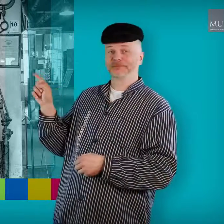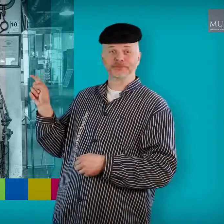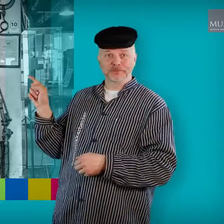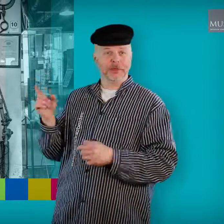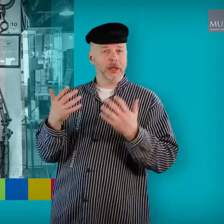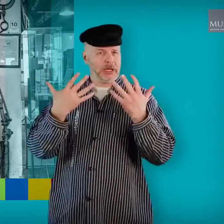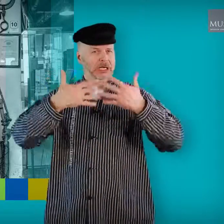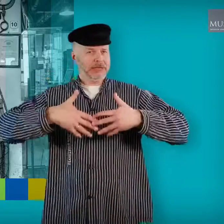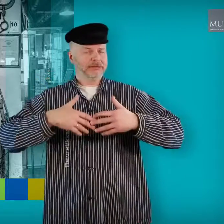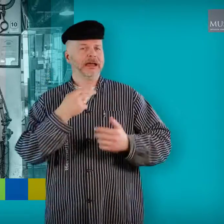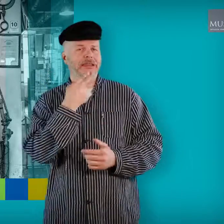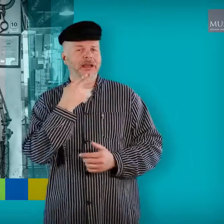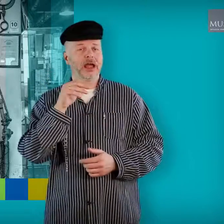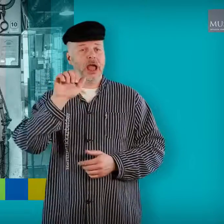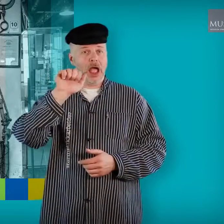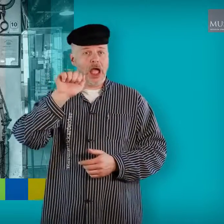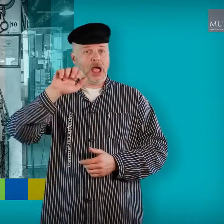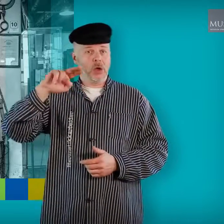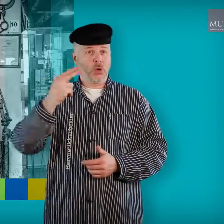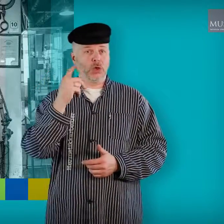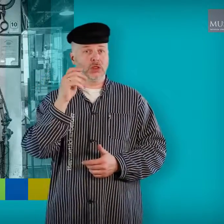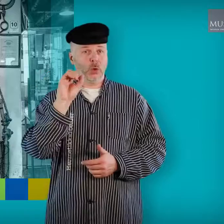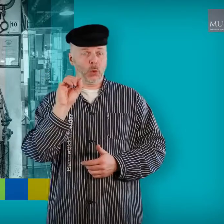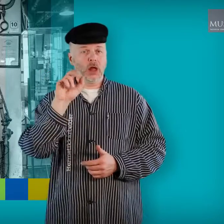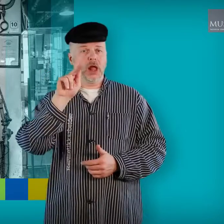Maskinen dere ser på bildet heter autoklav.